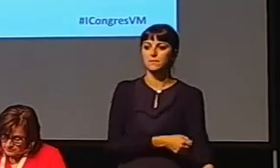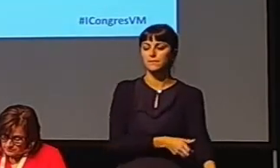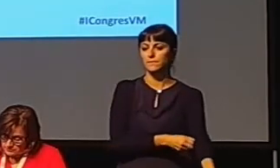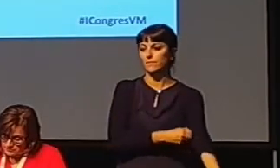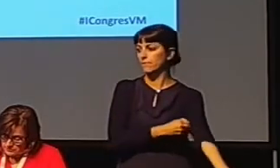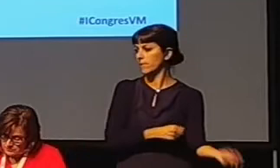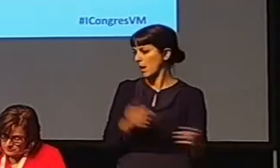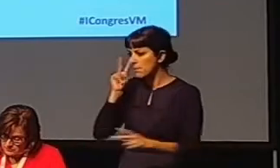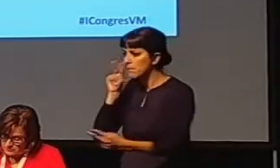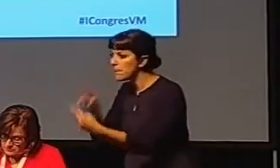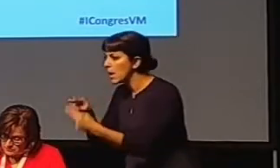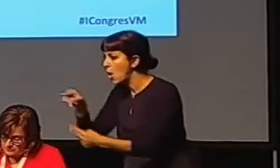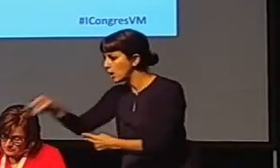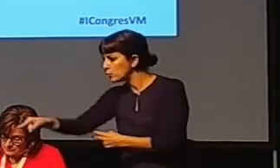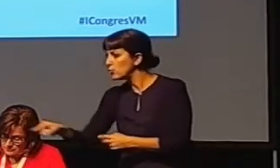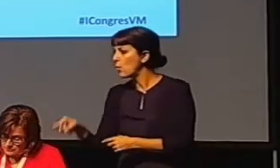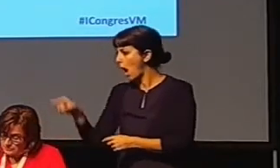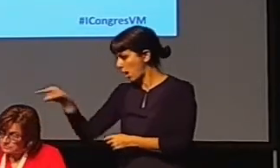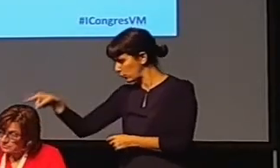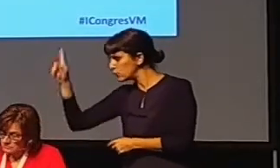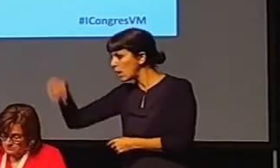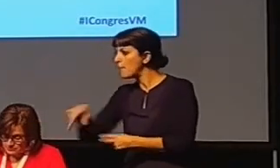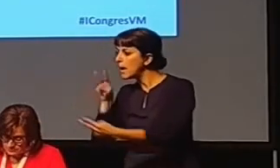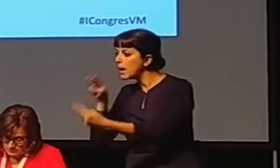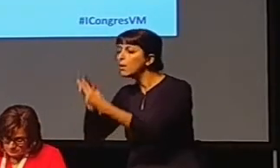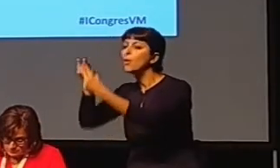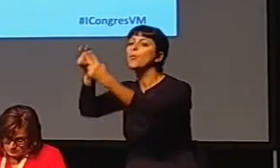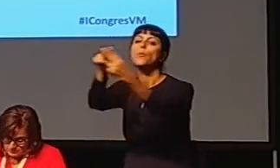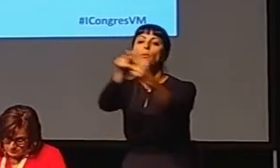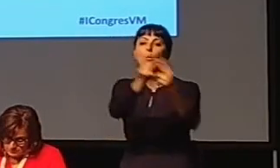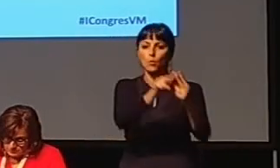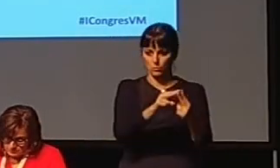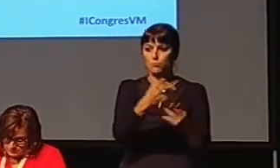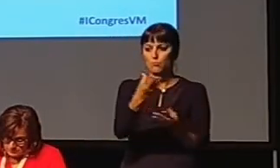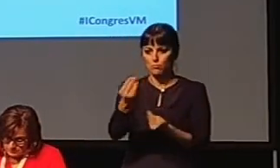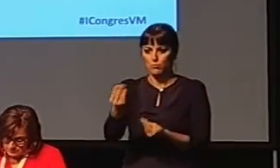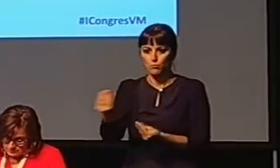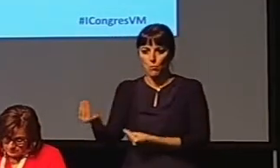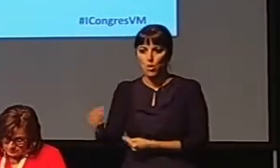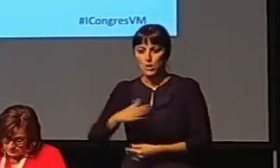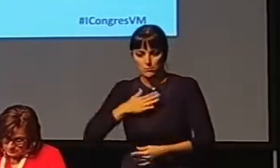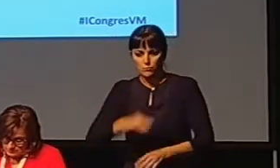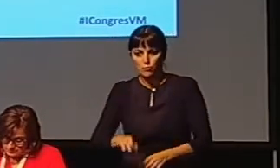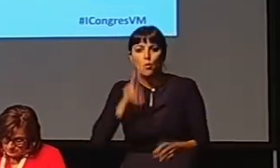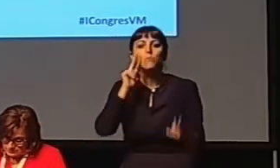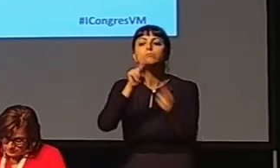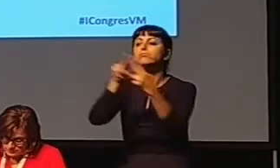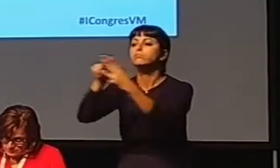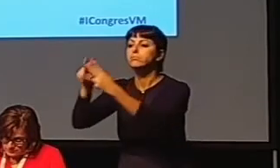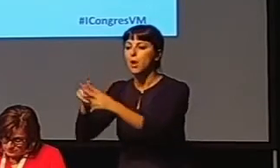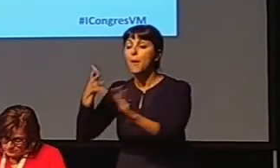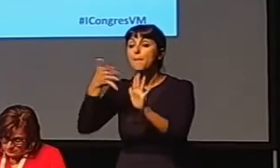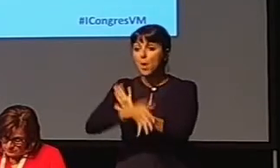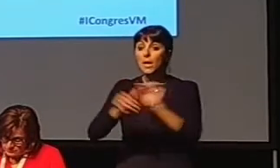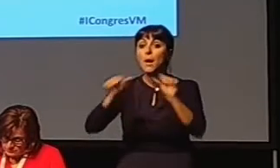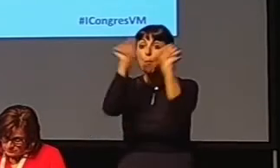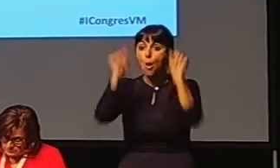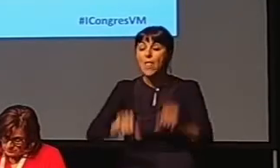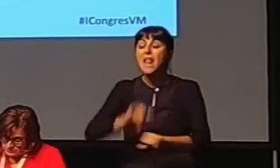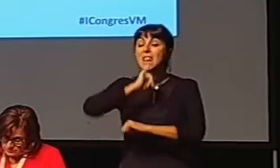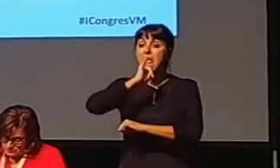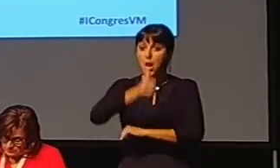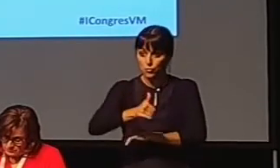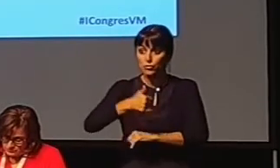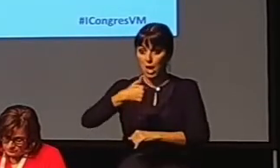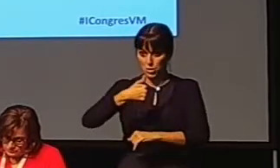Admiro a tu, a tu mira a tu, us puc mirar moltes, ¿vale? Perquè aquest model, aquesta denúncia,